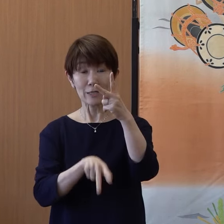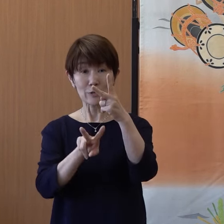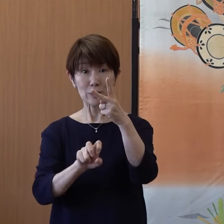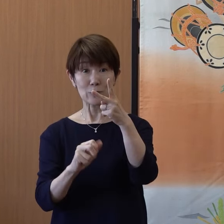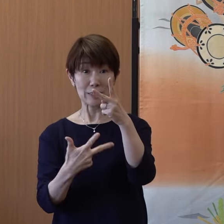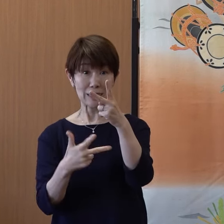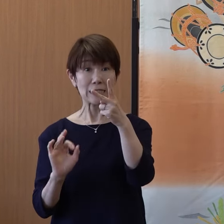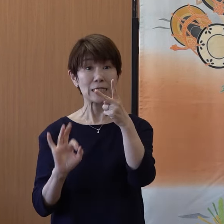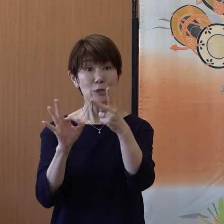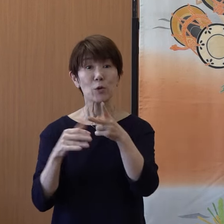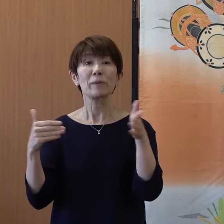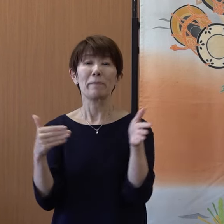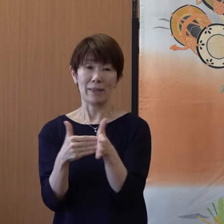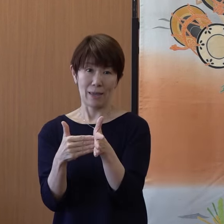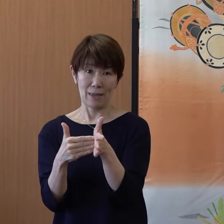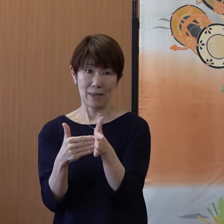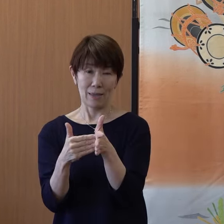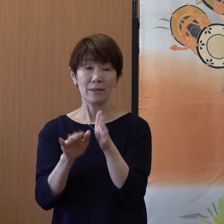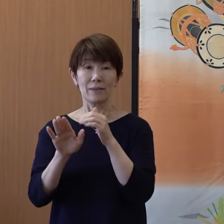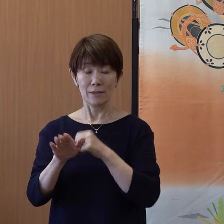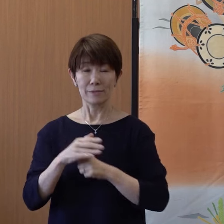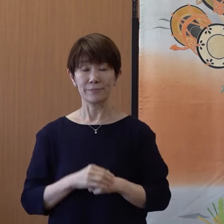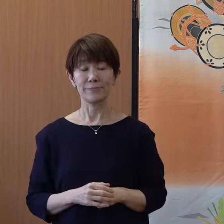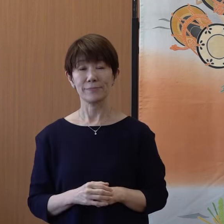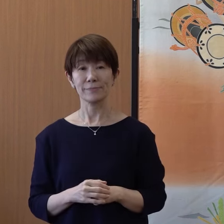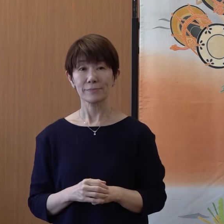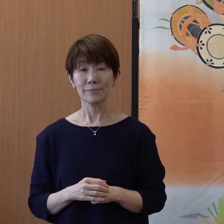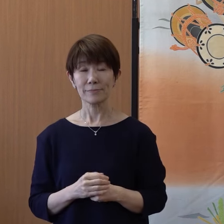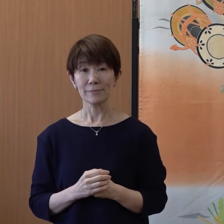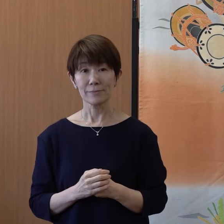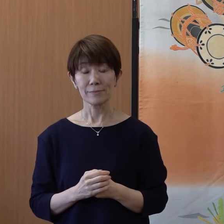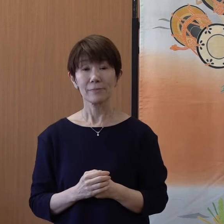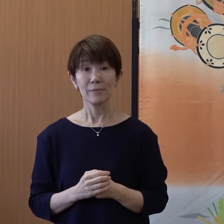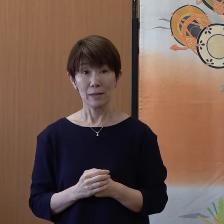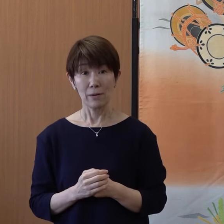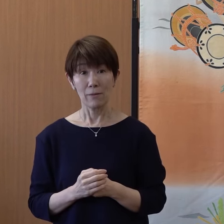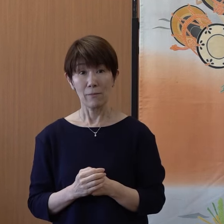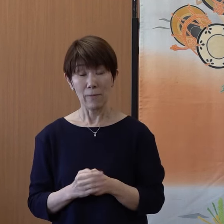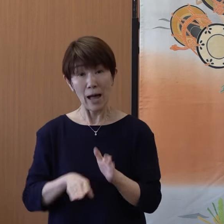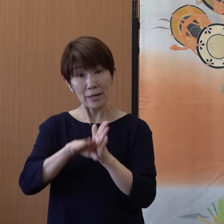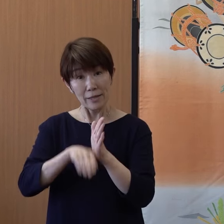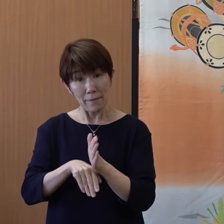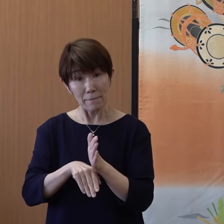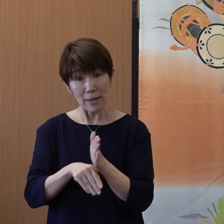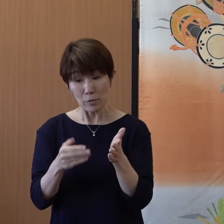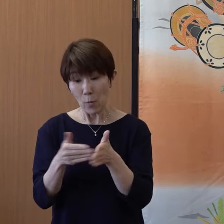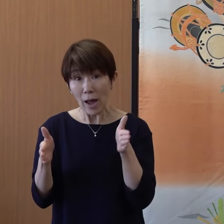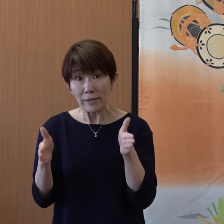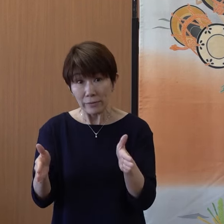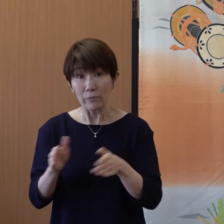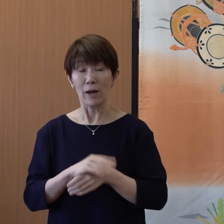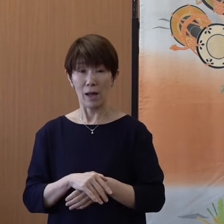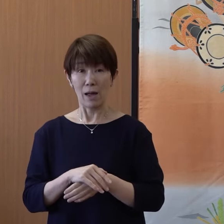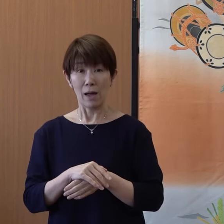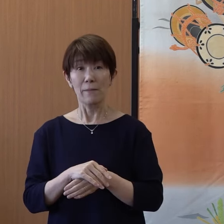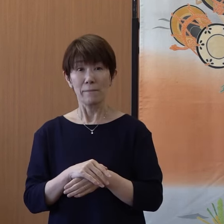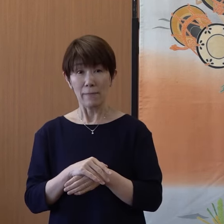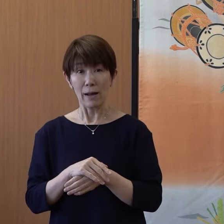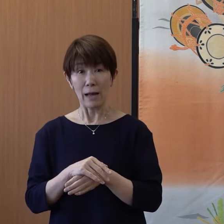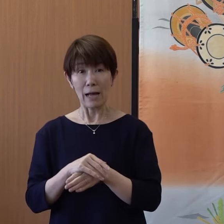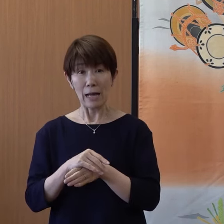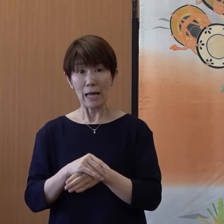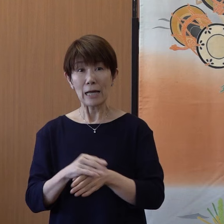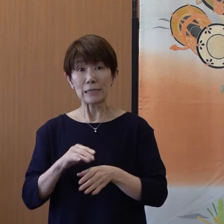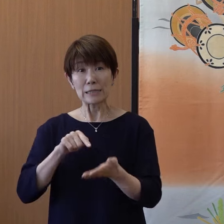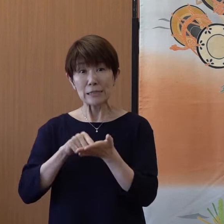金曜日までとなっております。なお減免の範囲につきましては減免申請日時